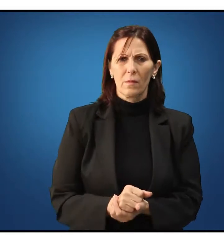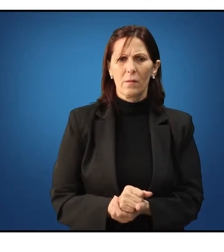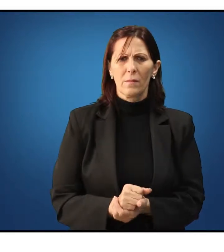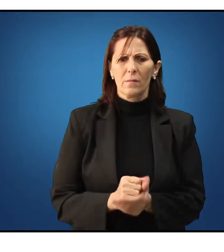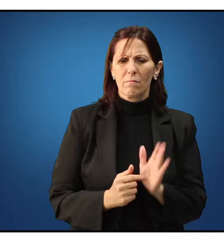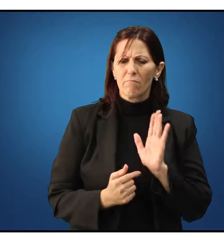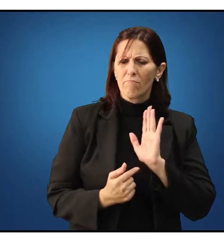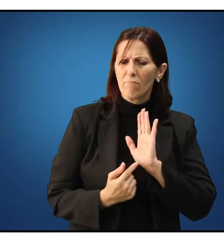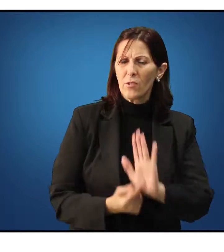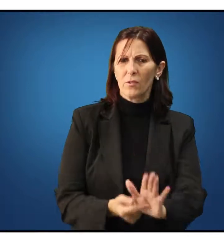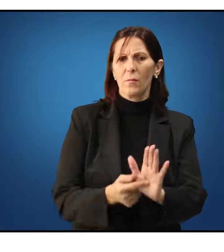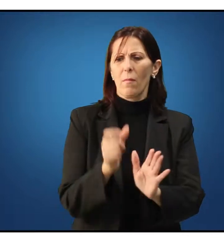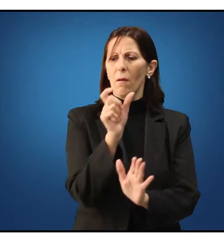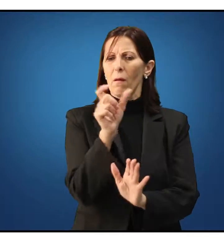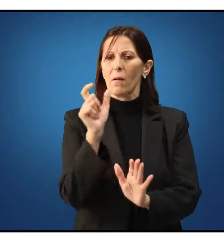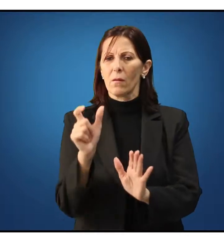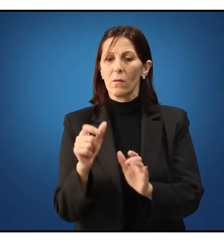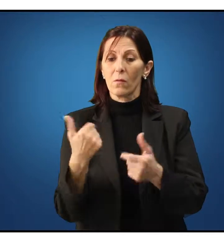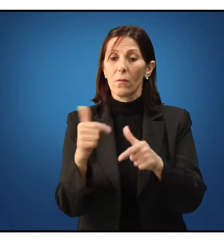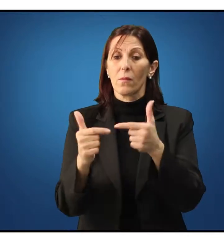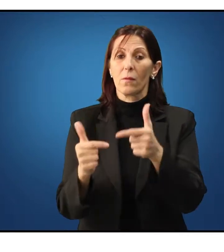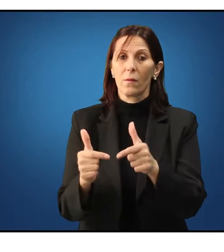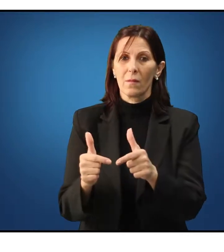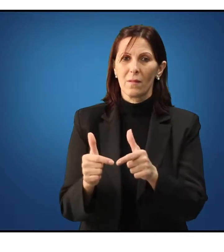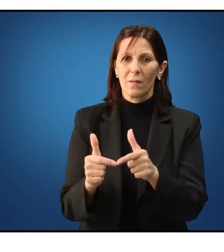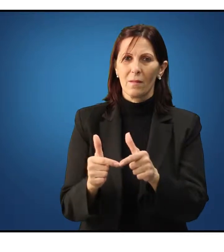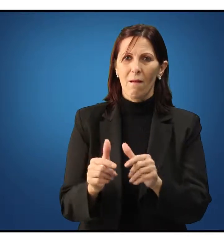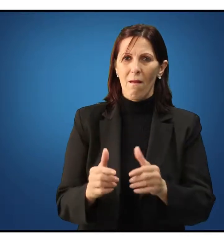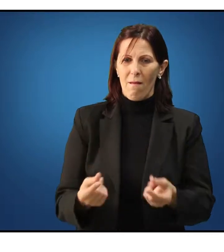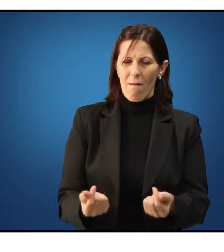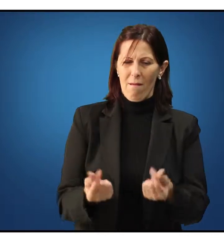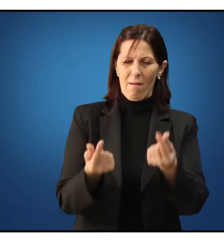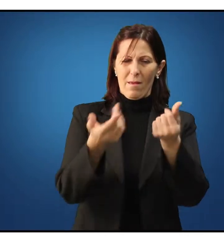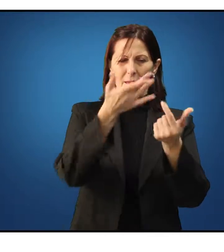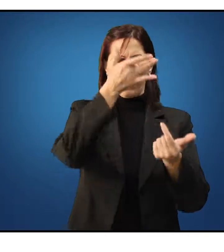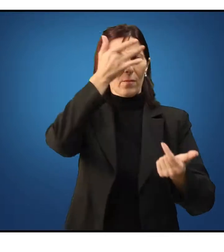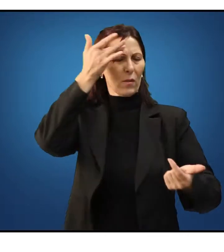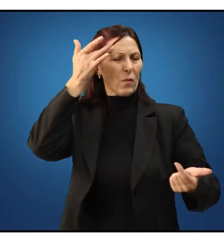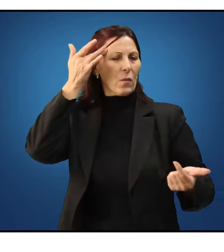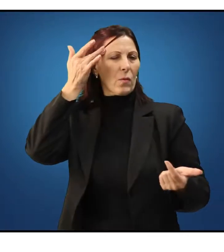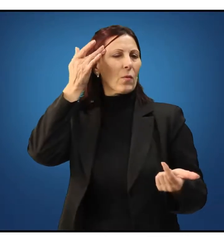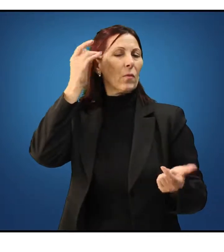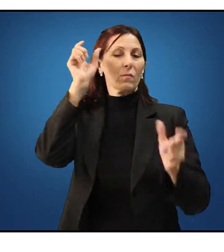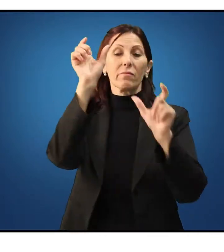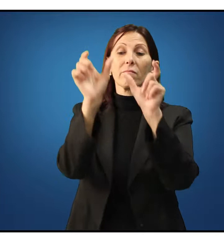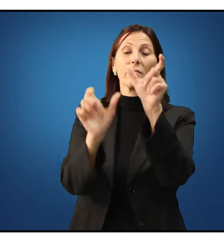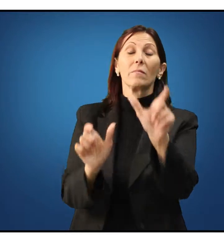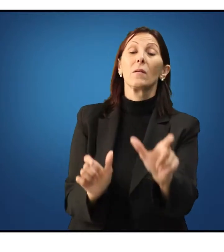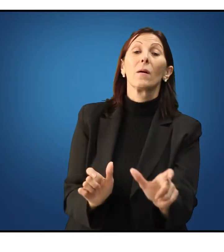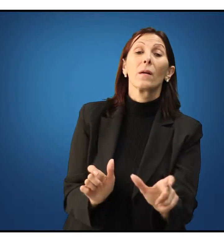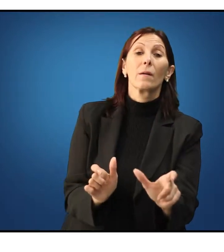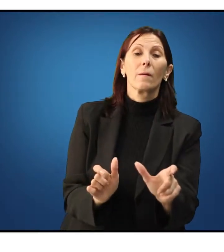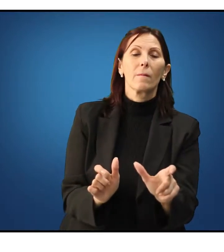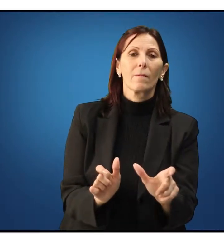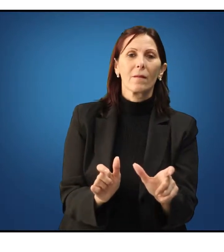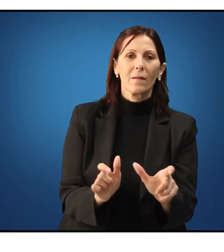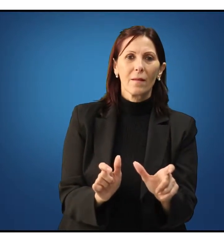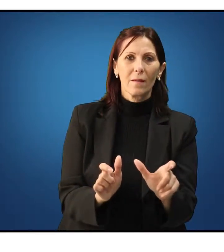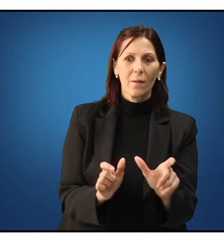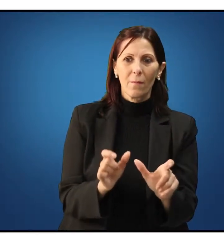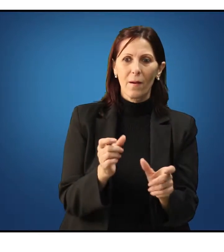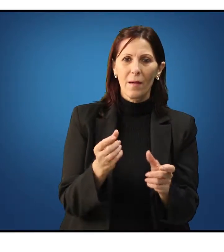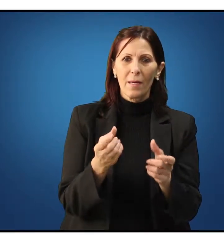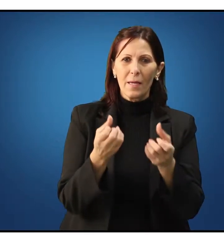hoje como o trabalho enobrece o homem, é uma expressão que, para